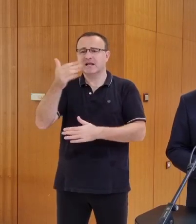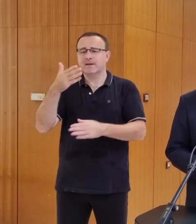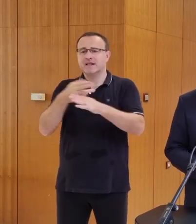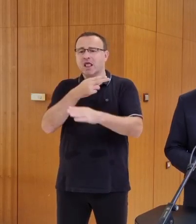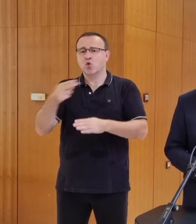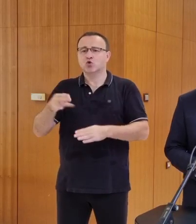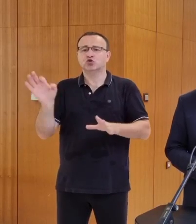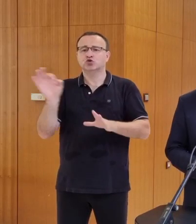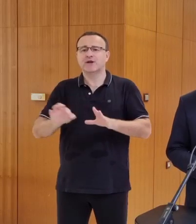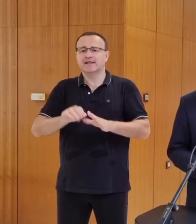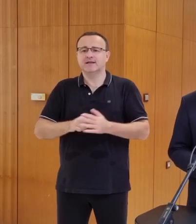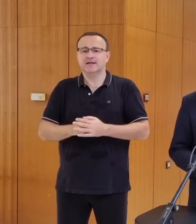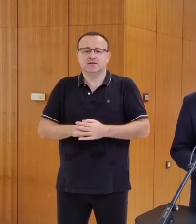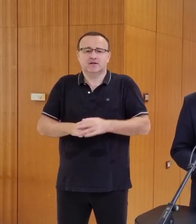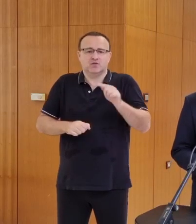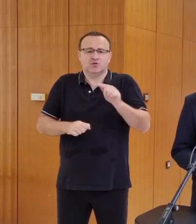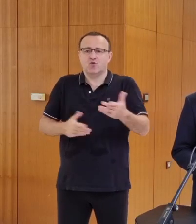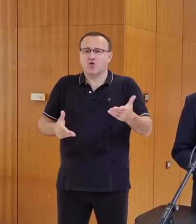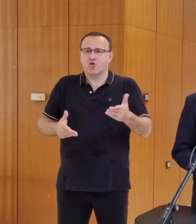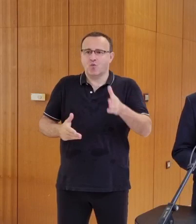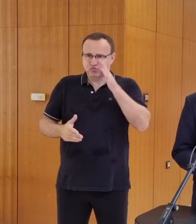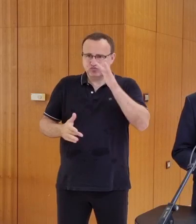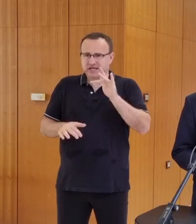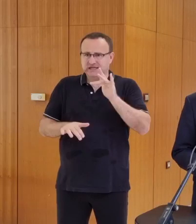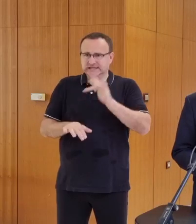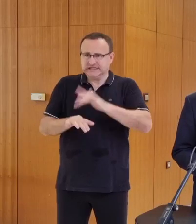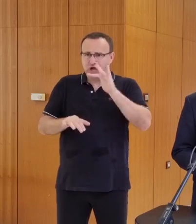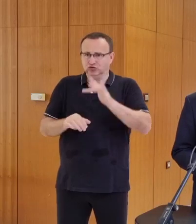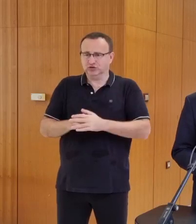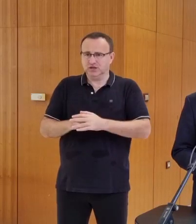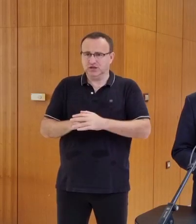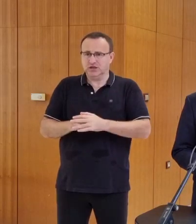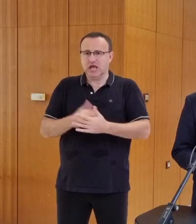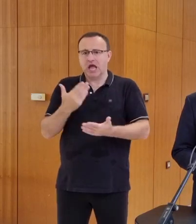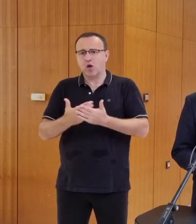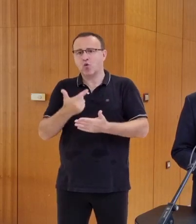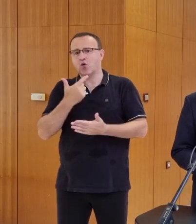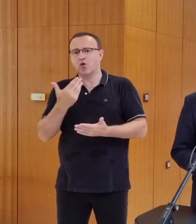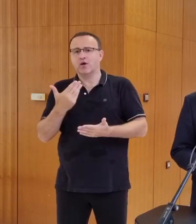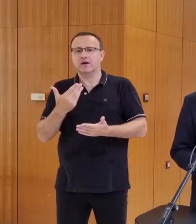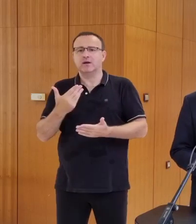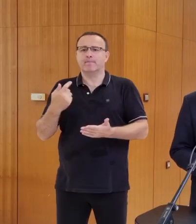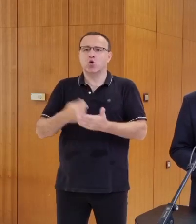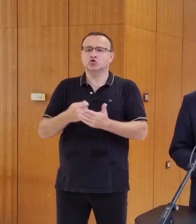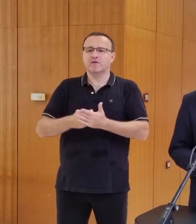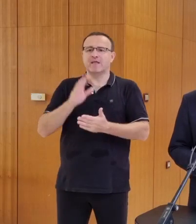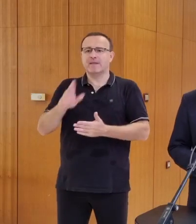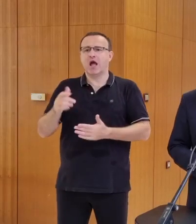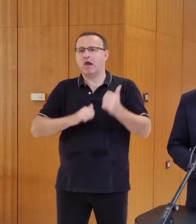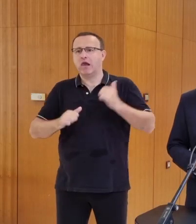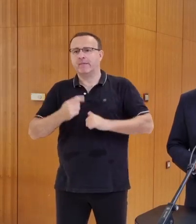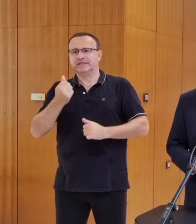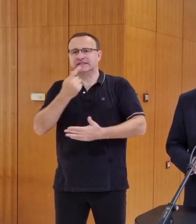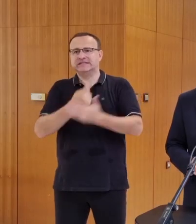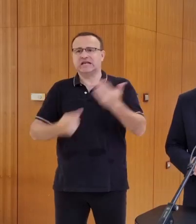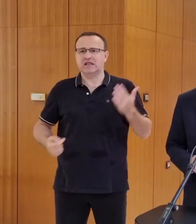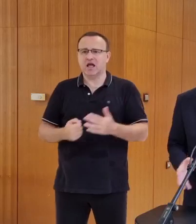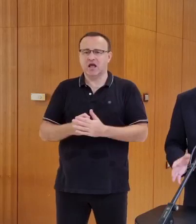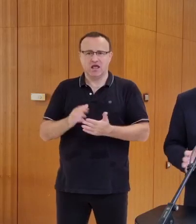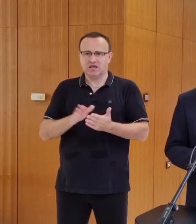má ušetriť, bude to vlastne stačiť, aby sa ako keby dostala z tých červených čísel, či netreba možno